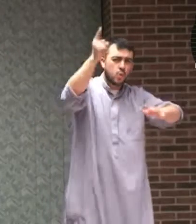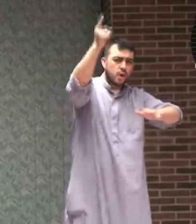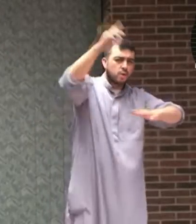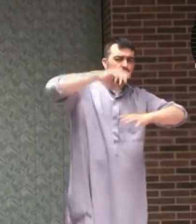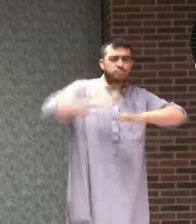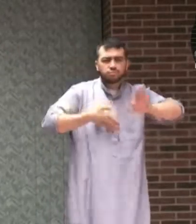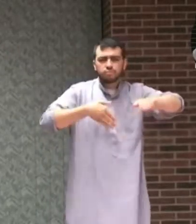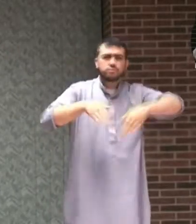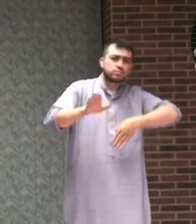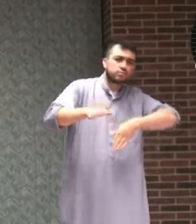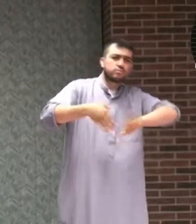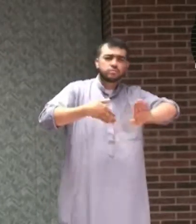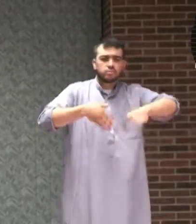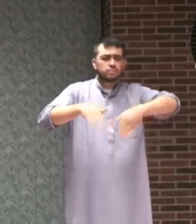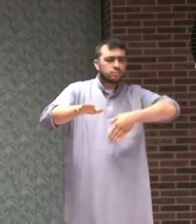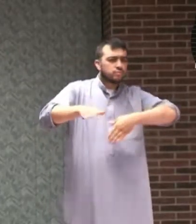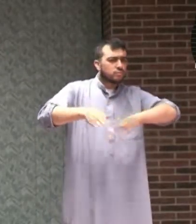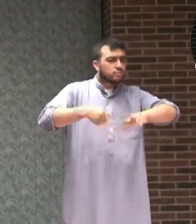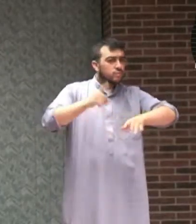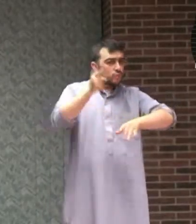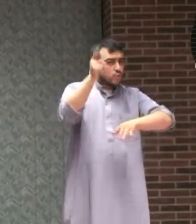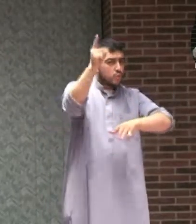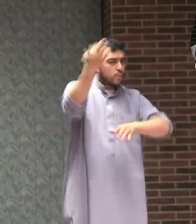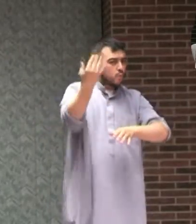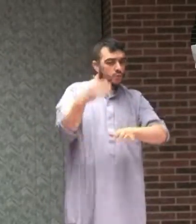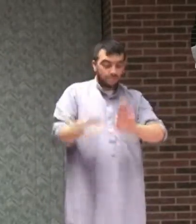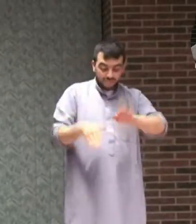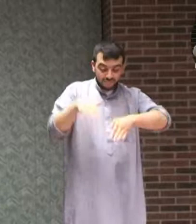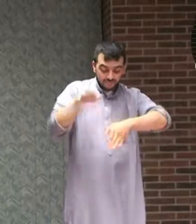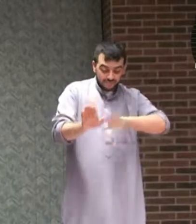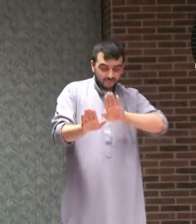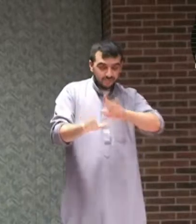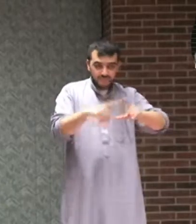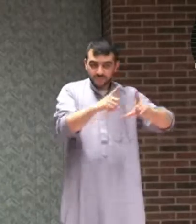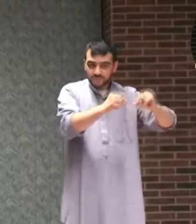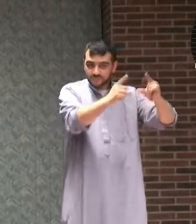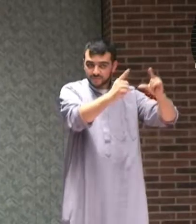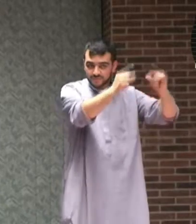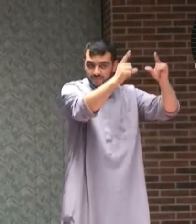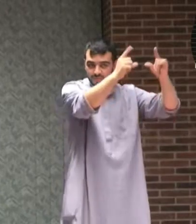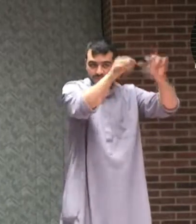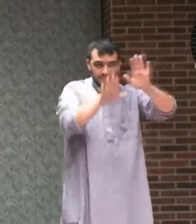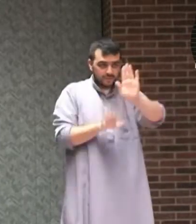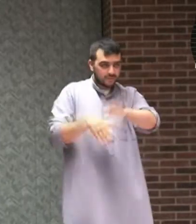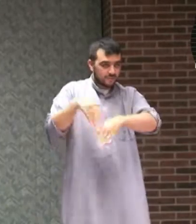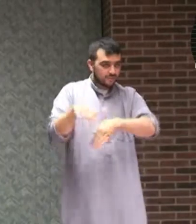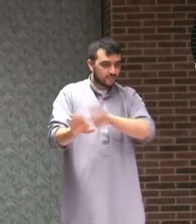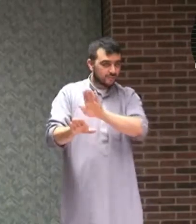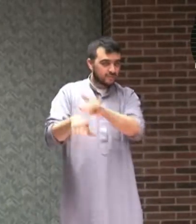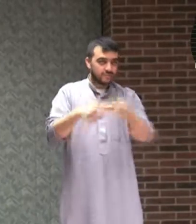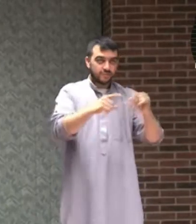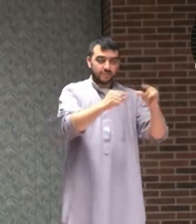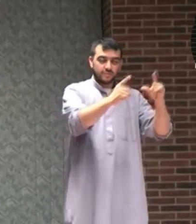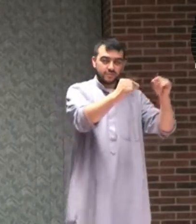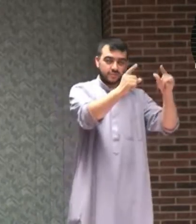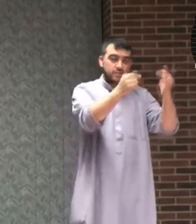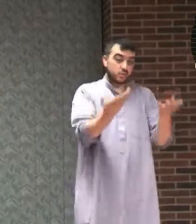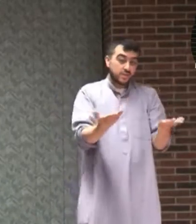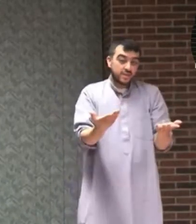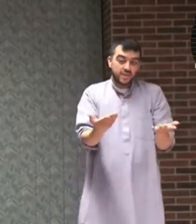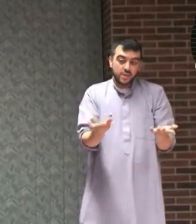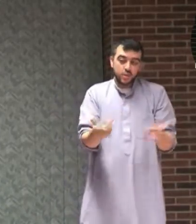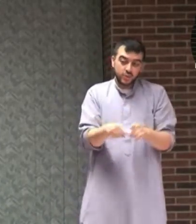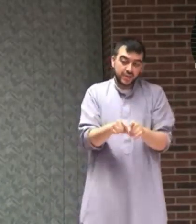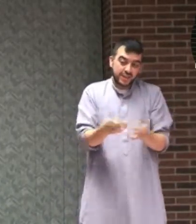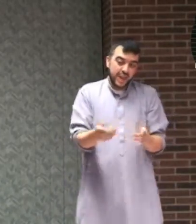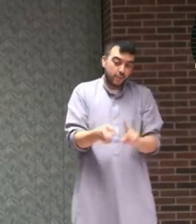un lieu un petit peu loin, donc la distance était déjà plus grande. Donc c'est une occasion que pour pouvoir augmenter encore ses hasanat